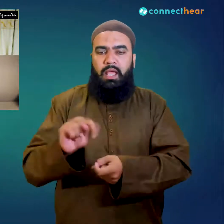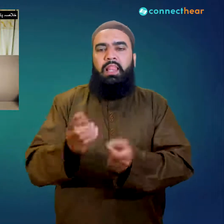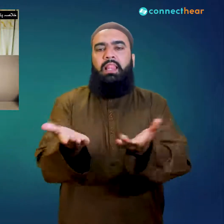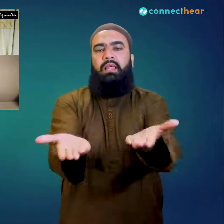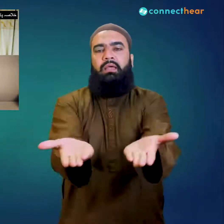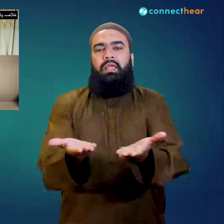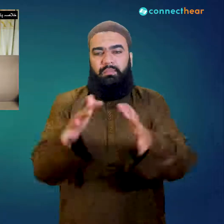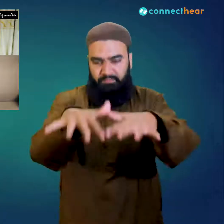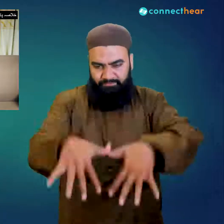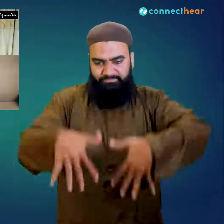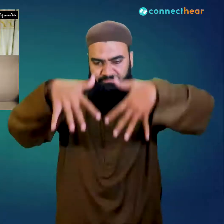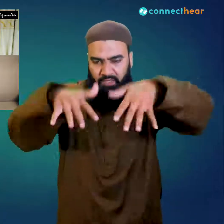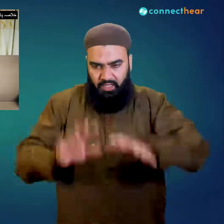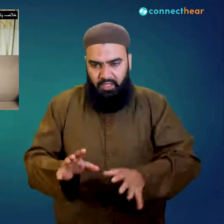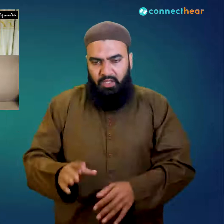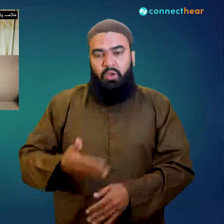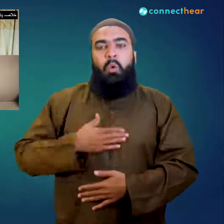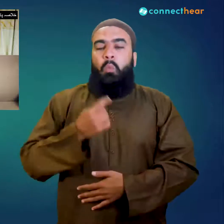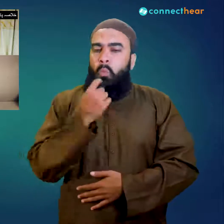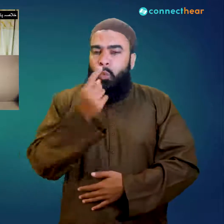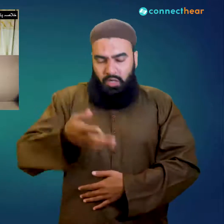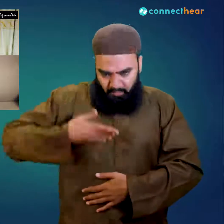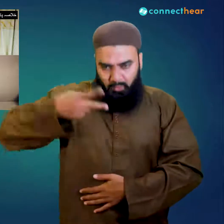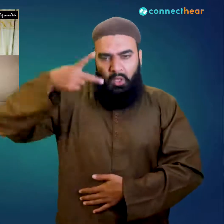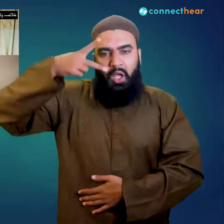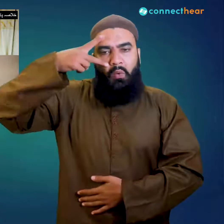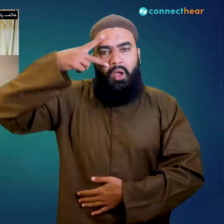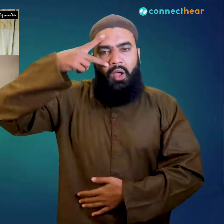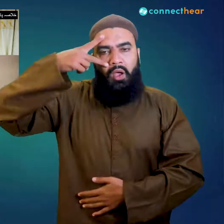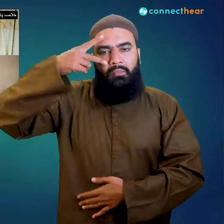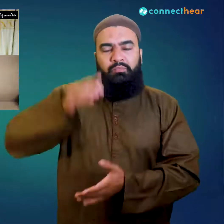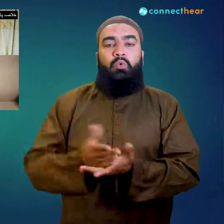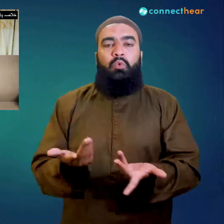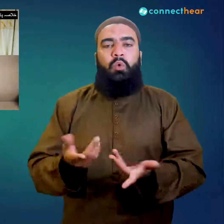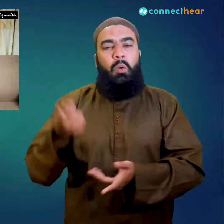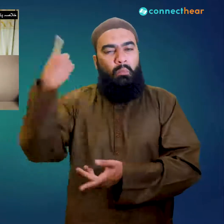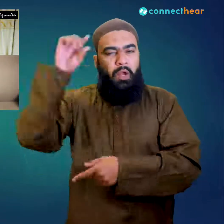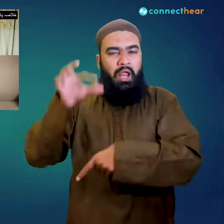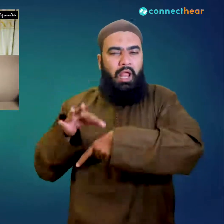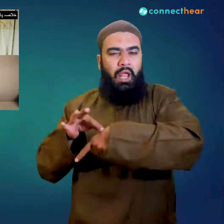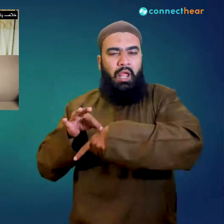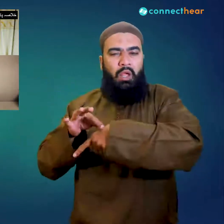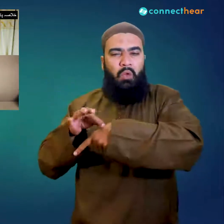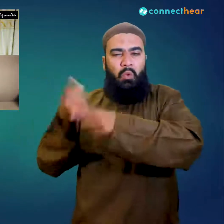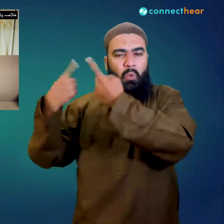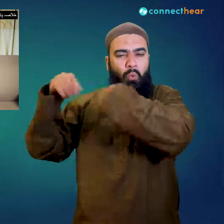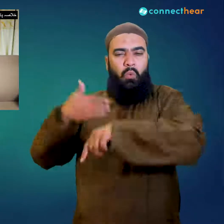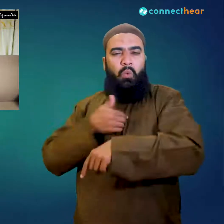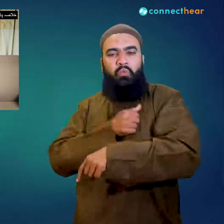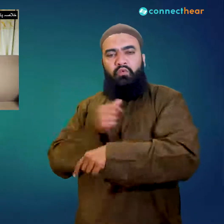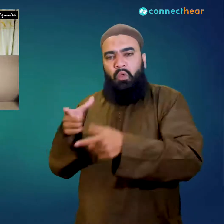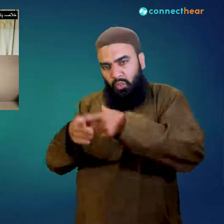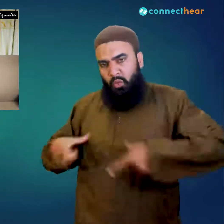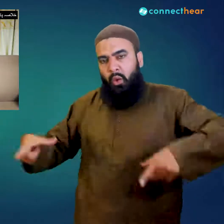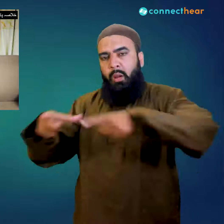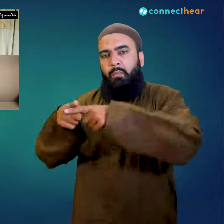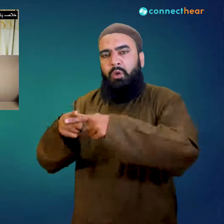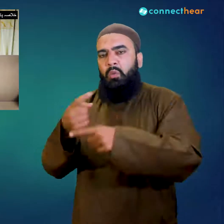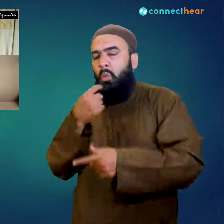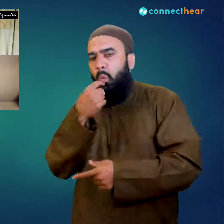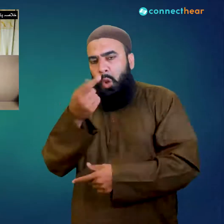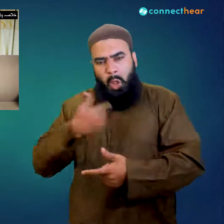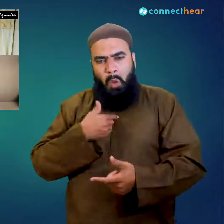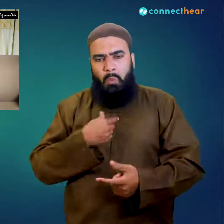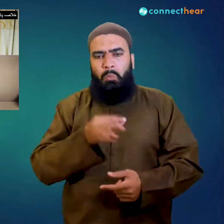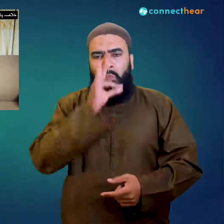علیہ الصلوۃ والسلام کے آنے کا انکار کر دیں گی، تو اس امت کو لایا جائے گا کہ گواہی دیں، تو